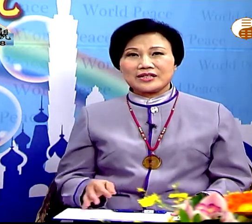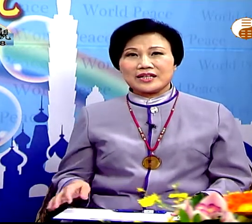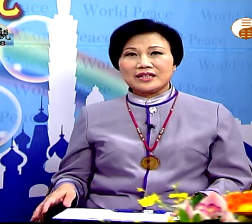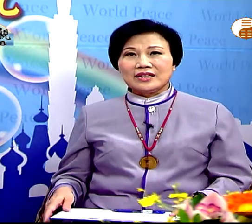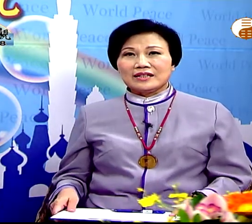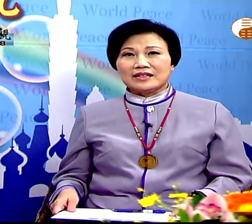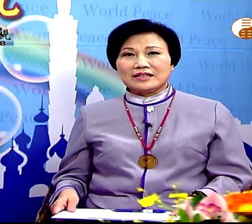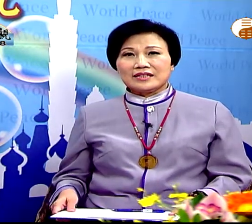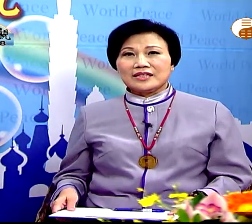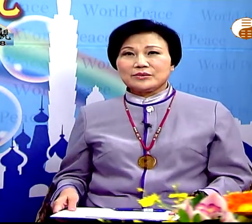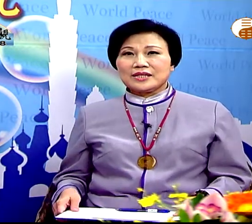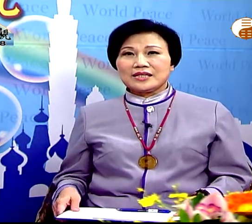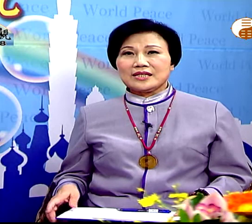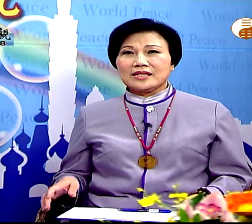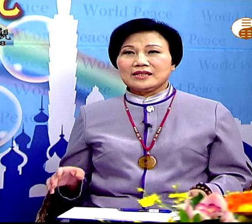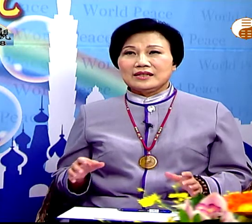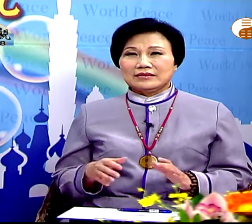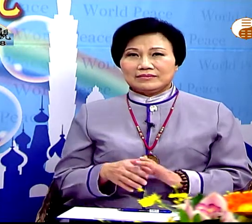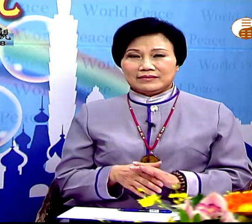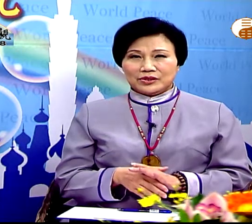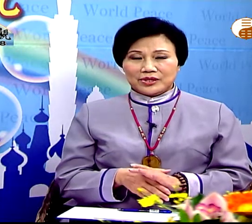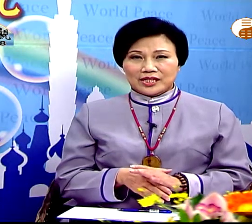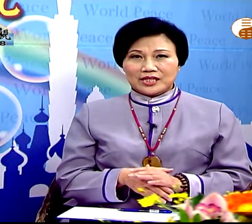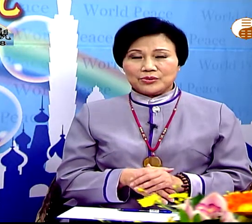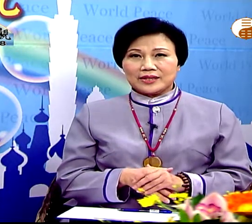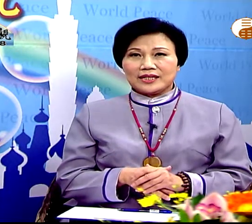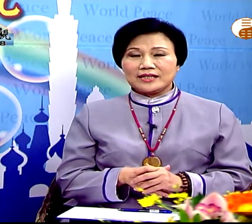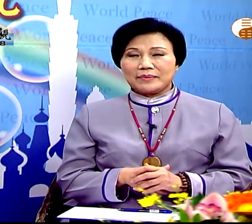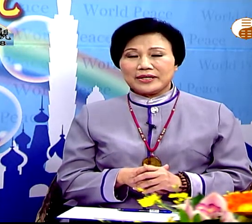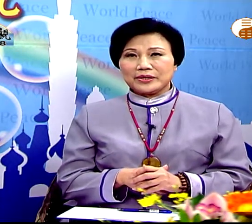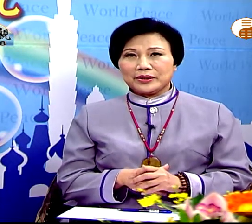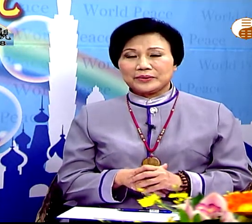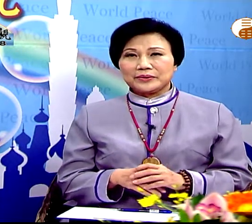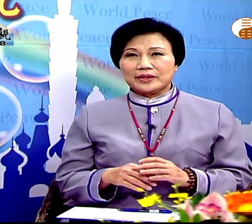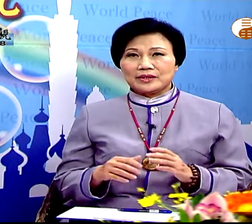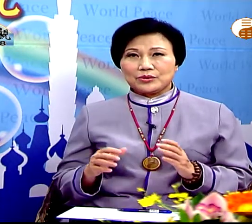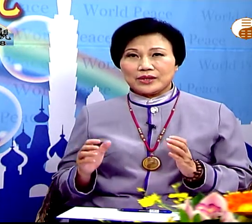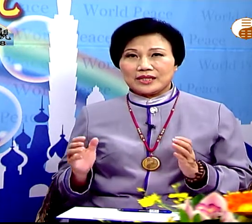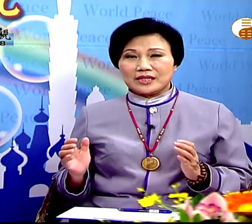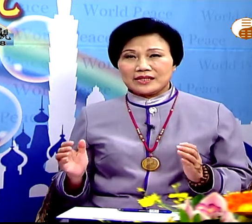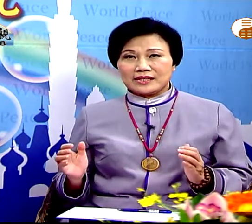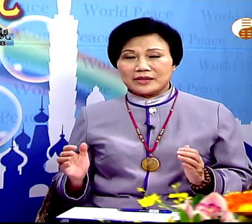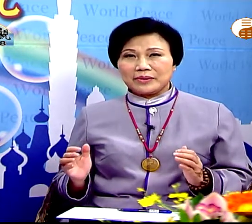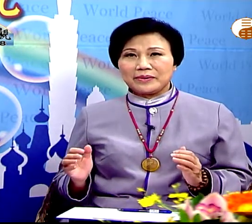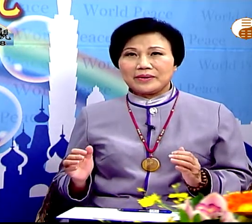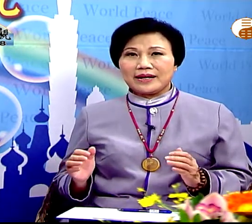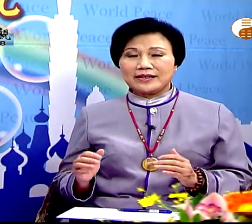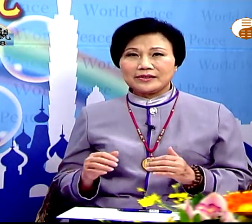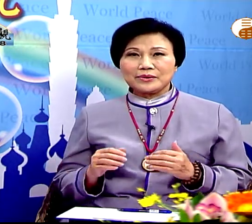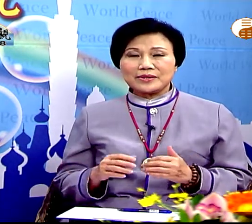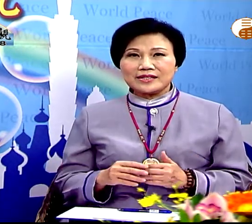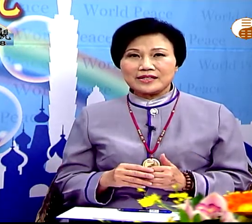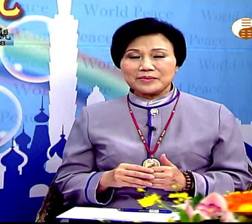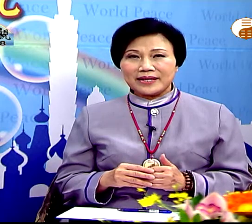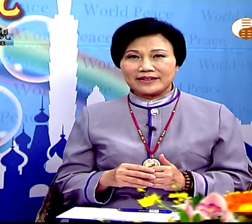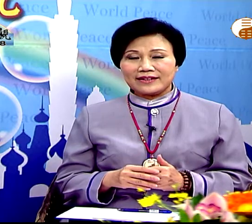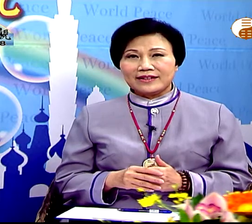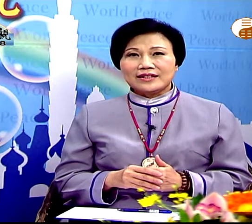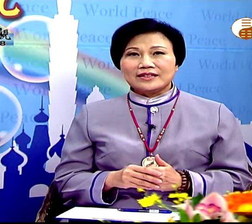呢，可以对这些就是特殊的小朋友做一个课程的规划，很用心之外呢，他